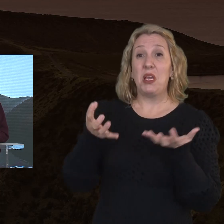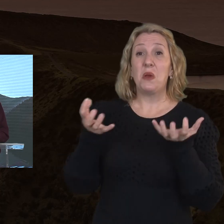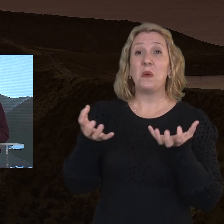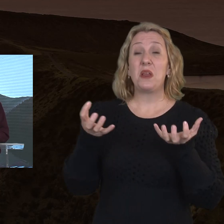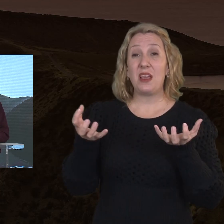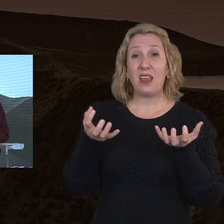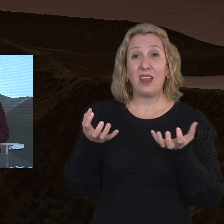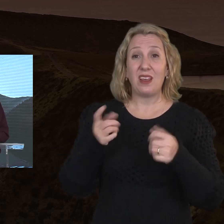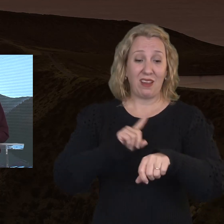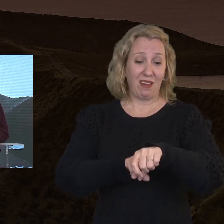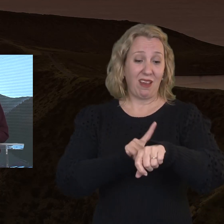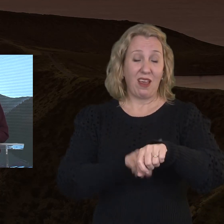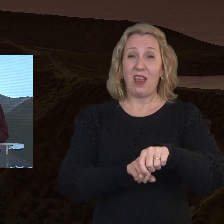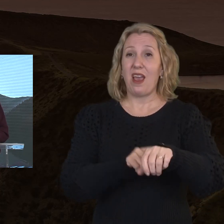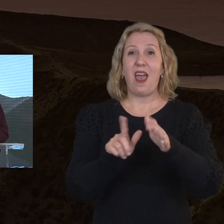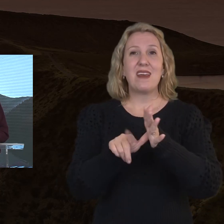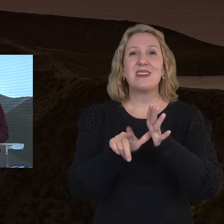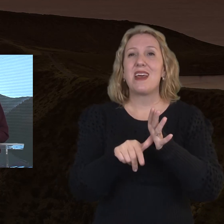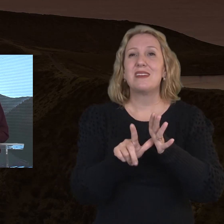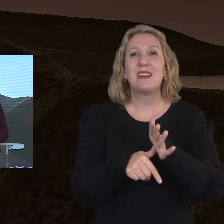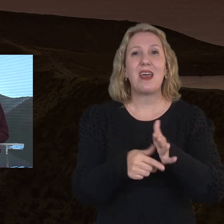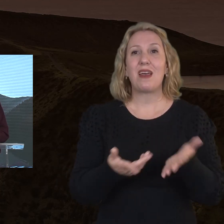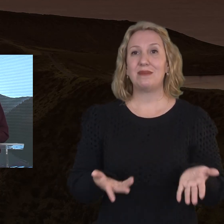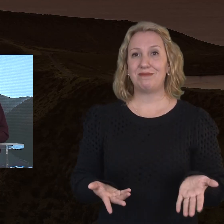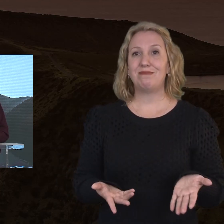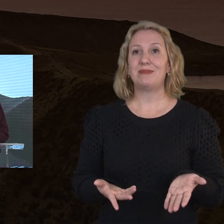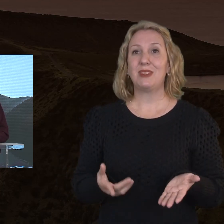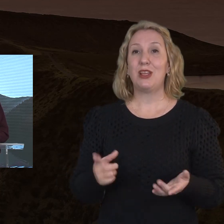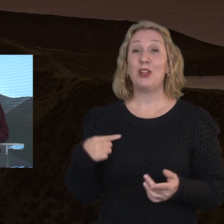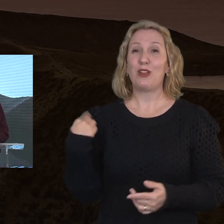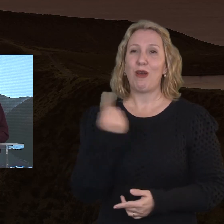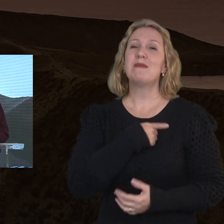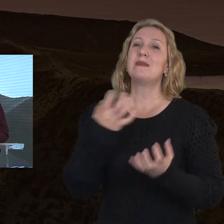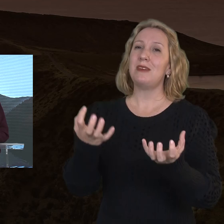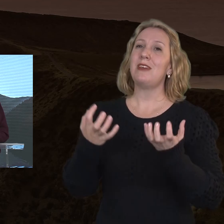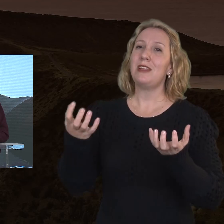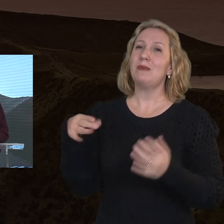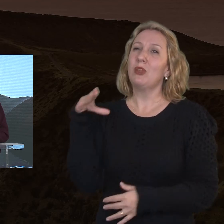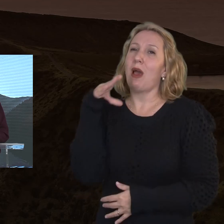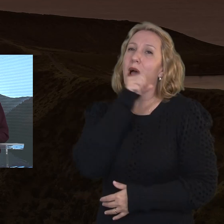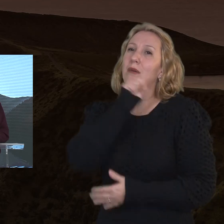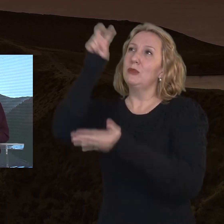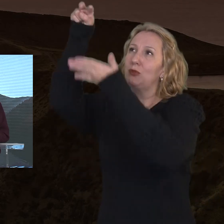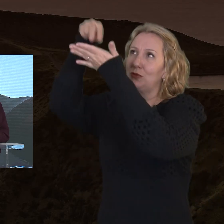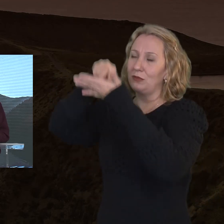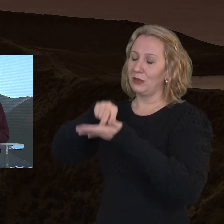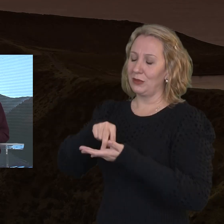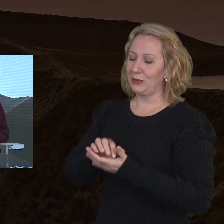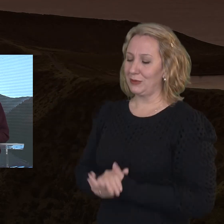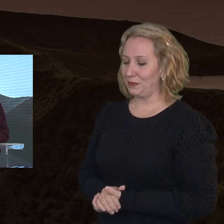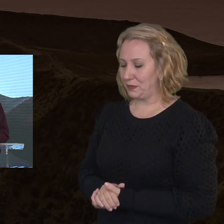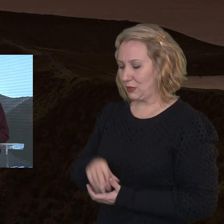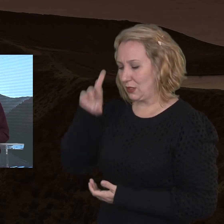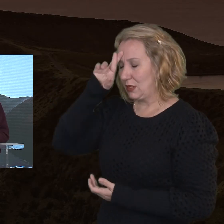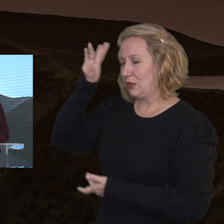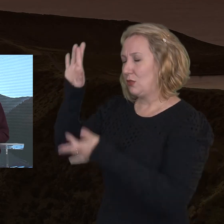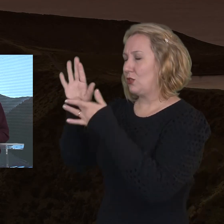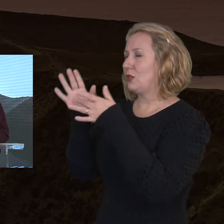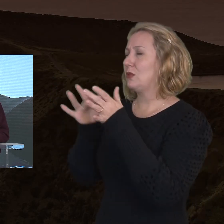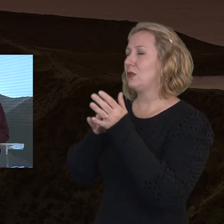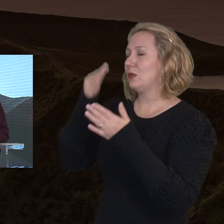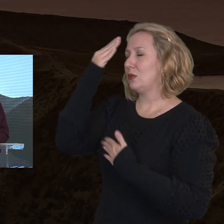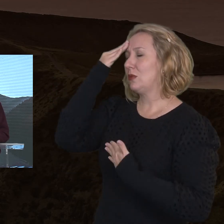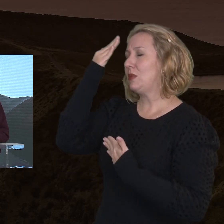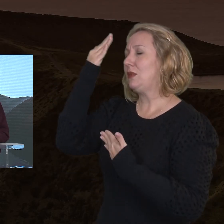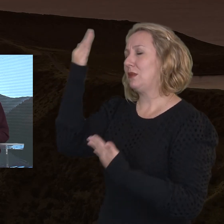máximo a vinda do senhor mas nós queremos acelerar acelerar esse processo amém senhor jesus nós agradecemos mais